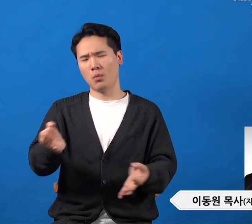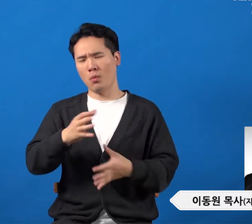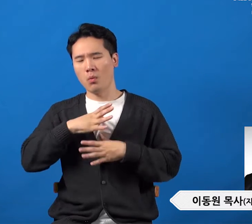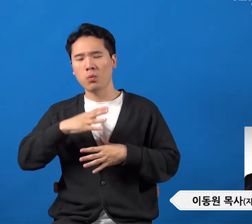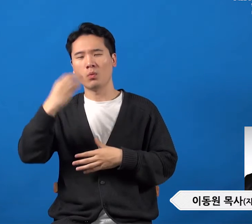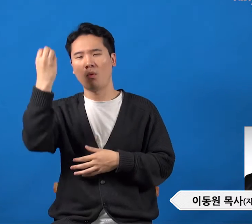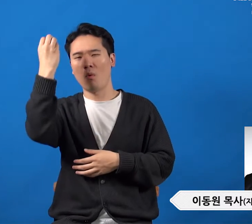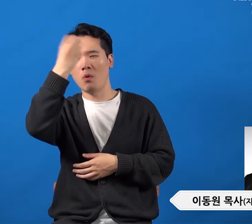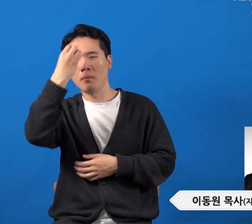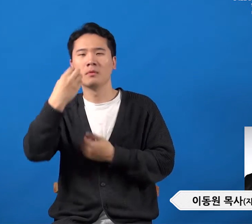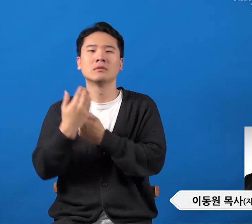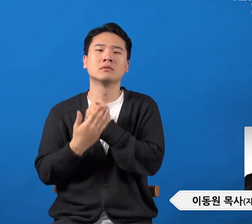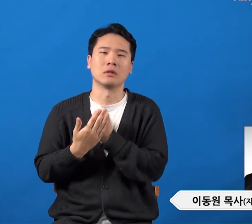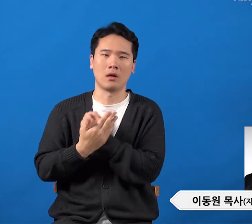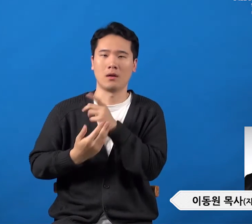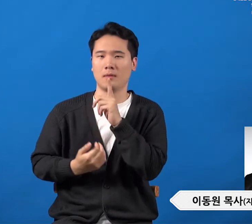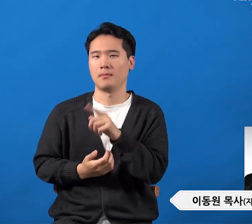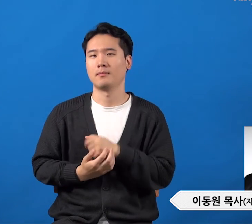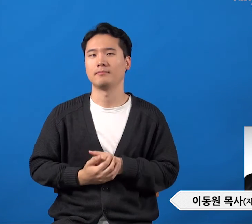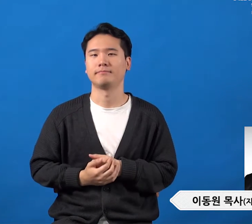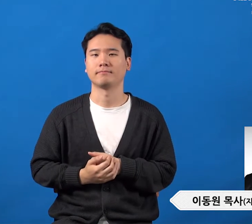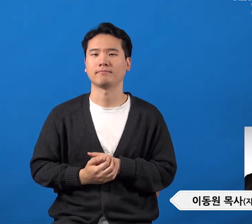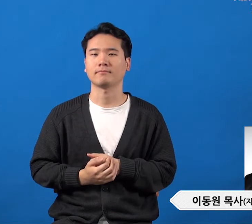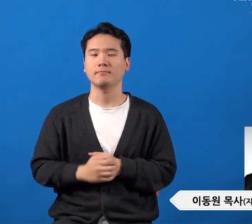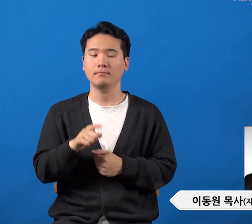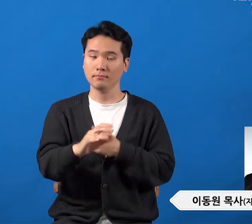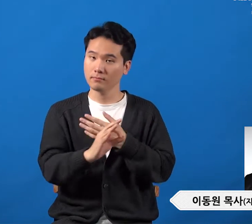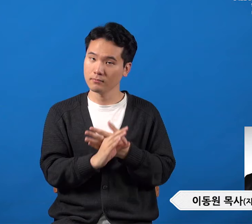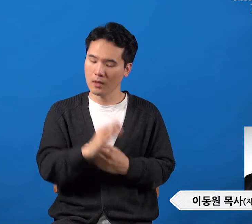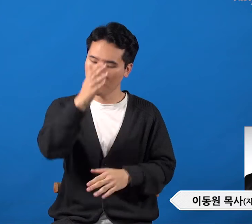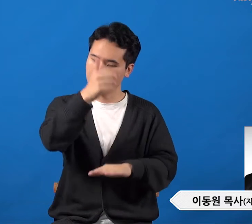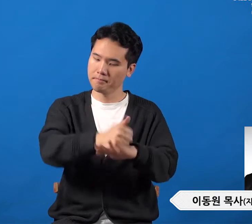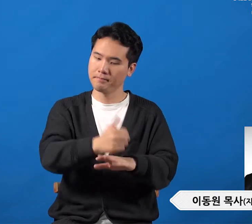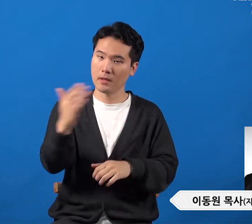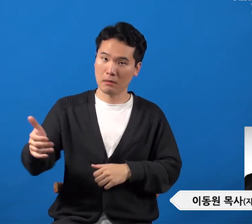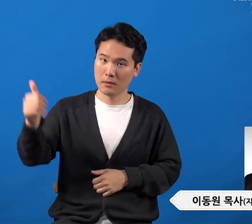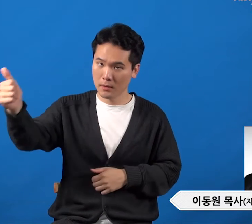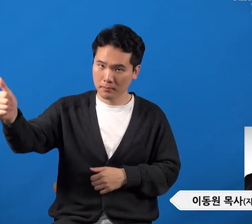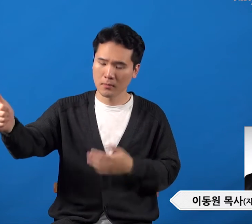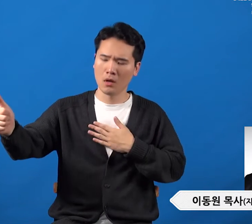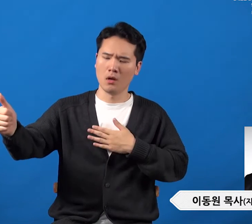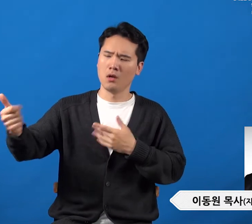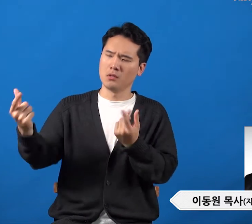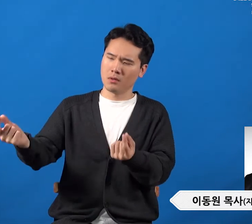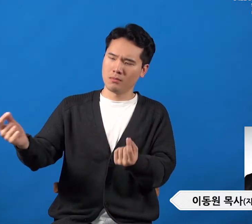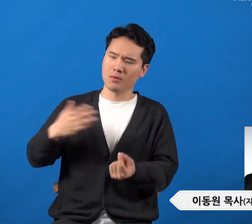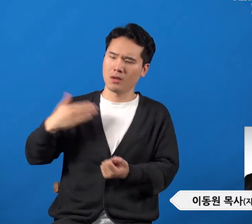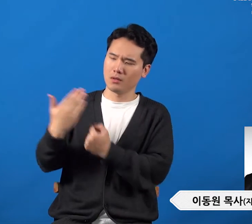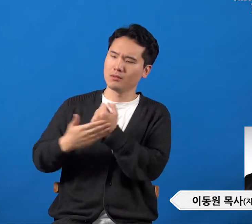Grace. 놀라우신 주의 은혜죠. 그렇다면 마지막에 하나님